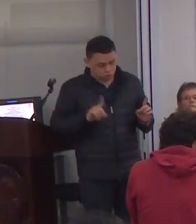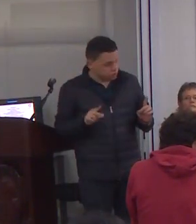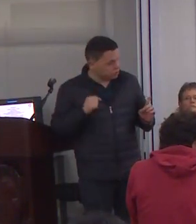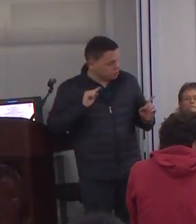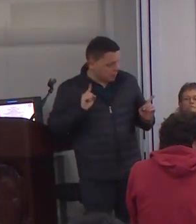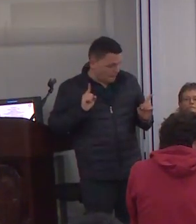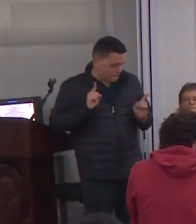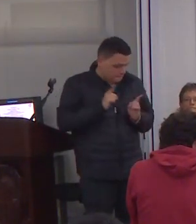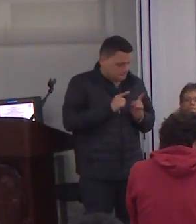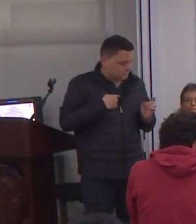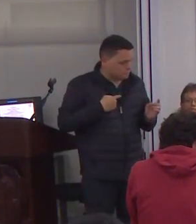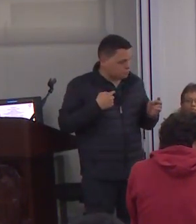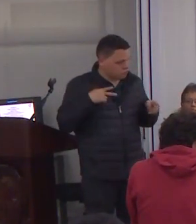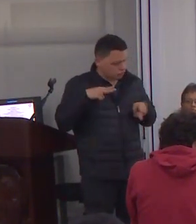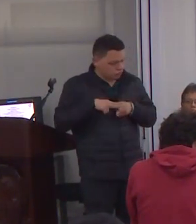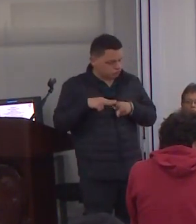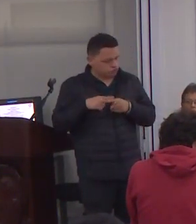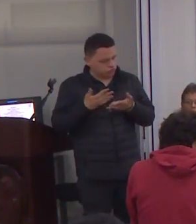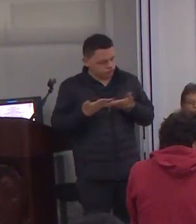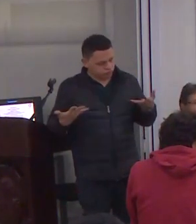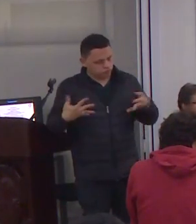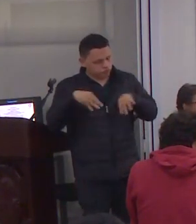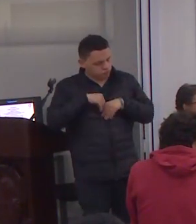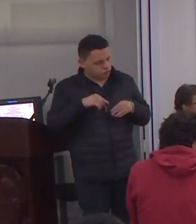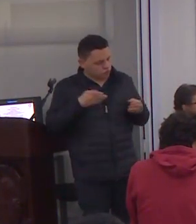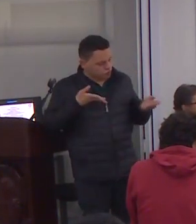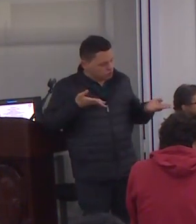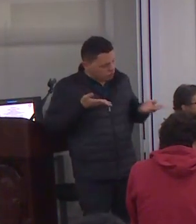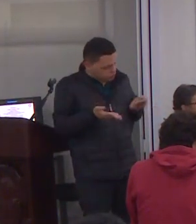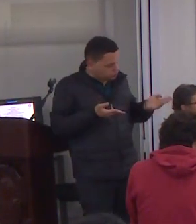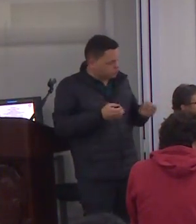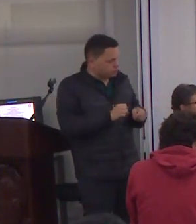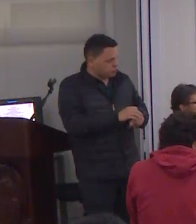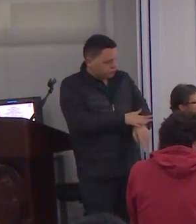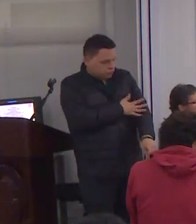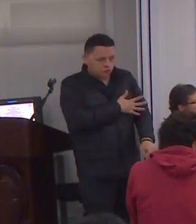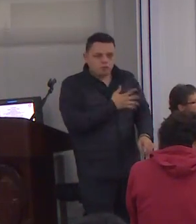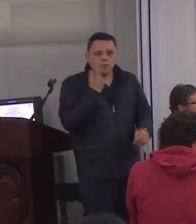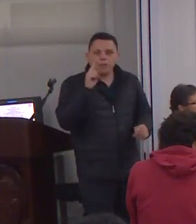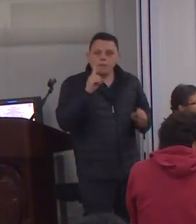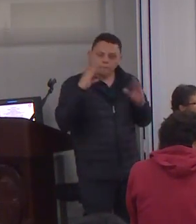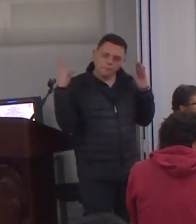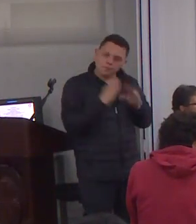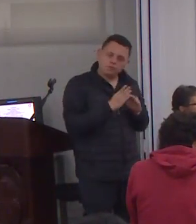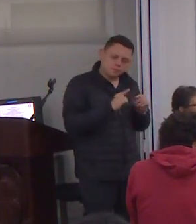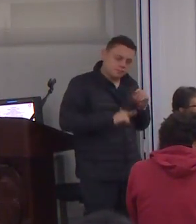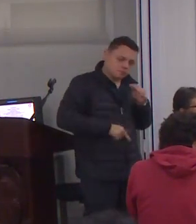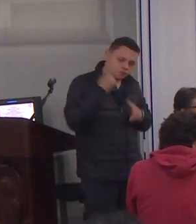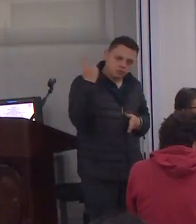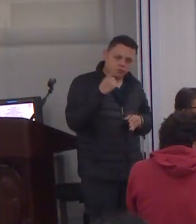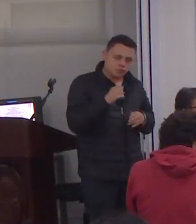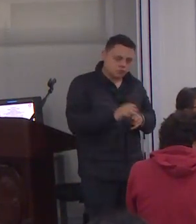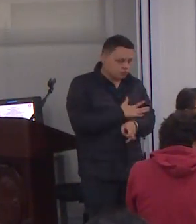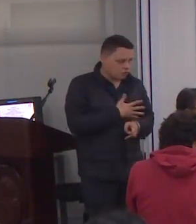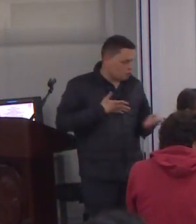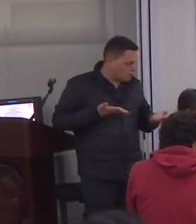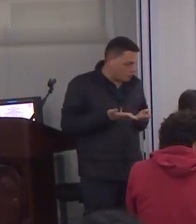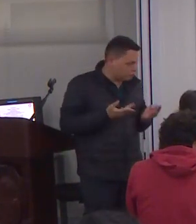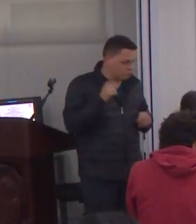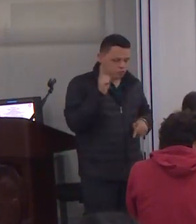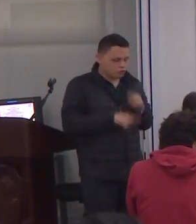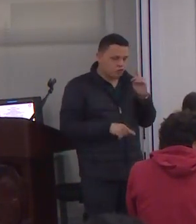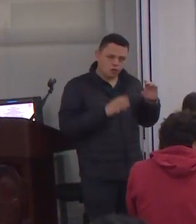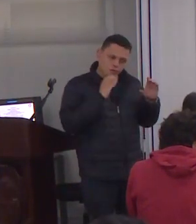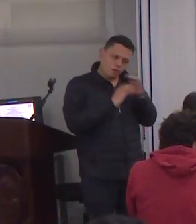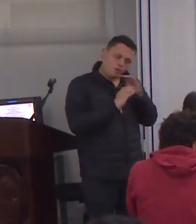si yo no tengo herramientas en primeros auxilios emocionales vamos a colocarlo en este contexto yo no puedo comunicarme de una